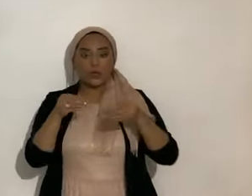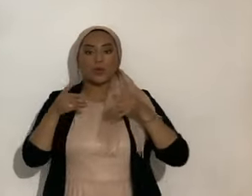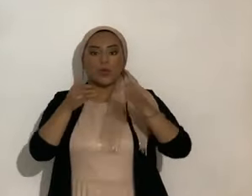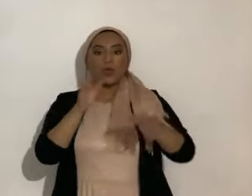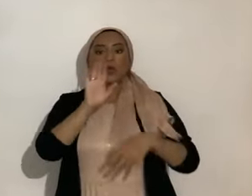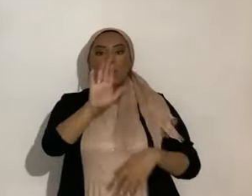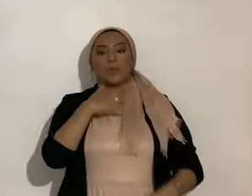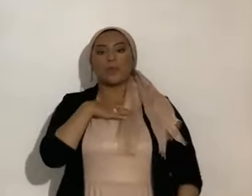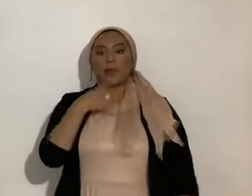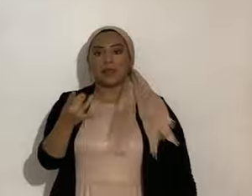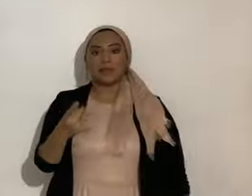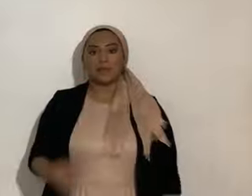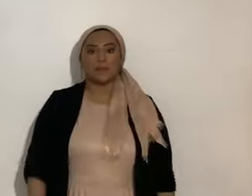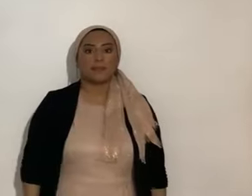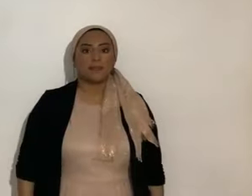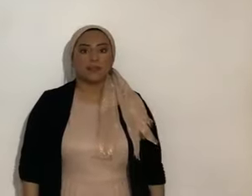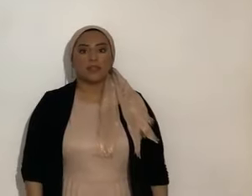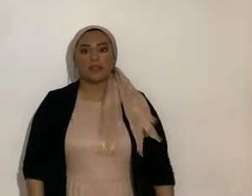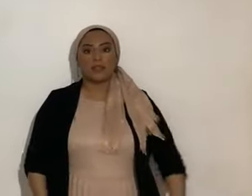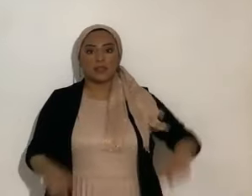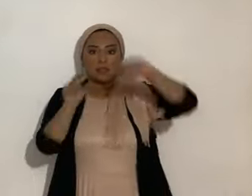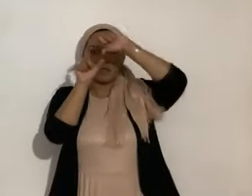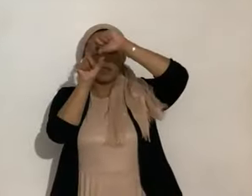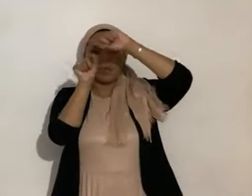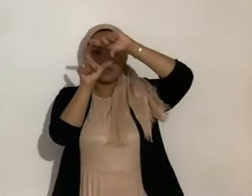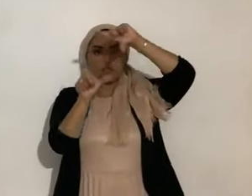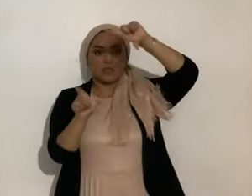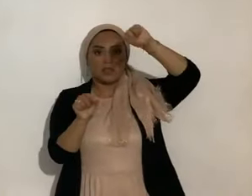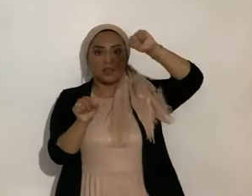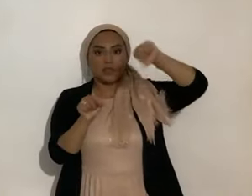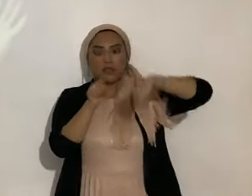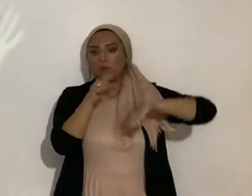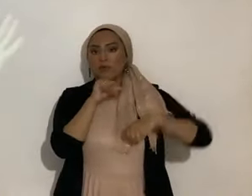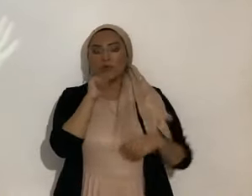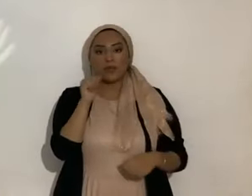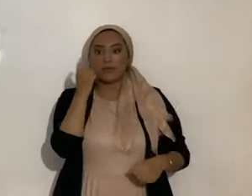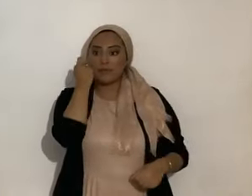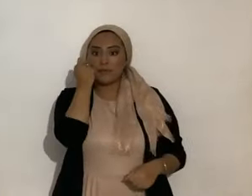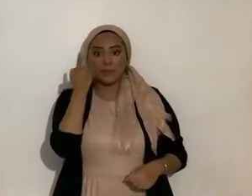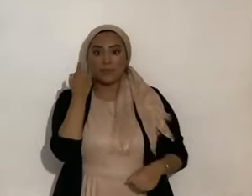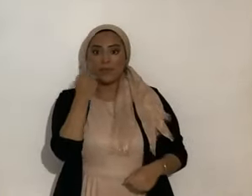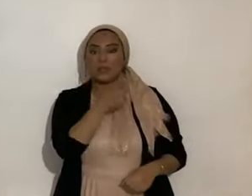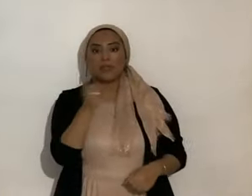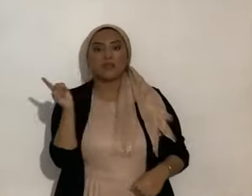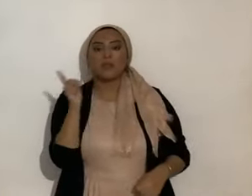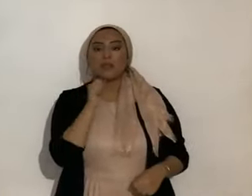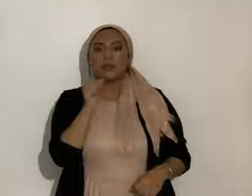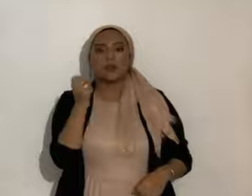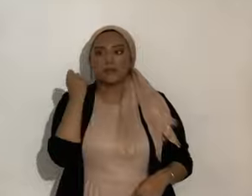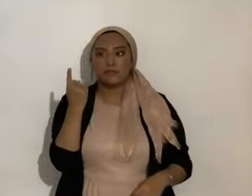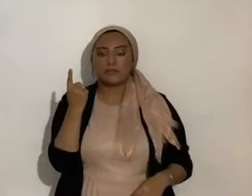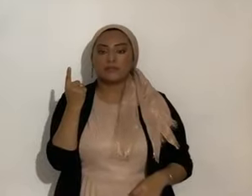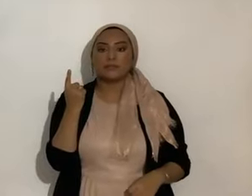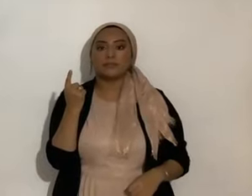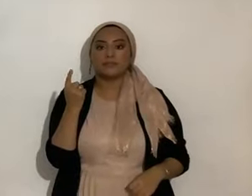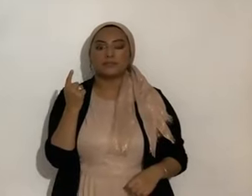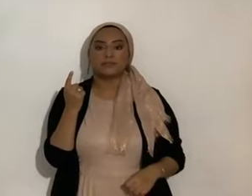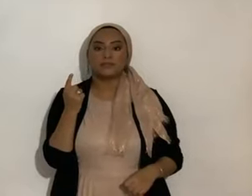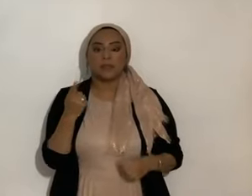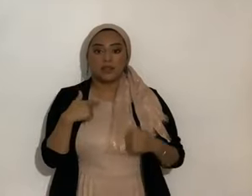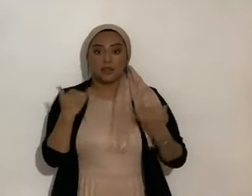quieres. Cuadrada, rectangular, y tú no lo vas a discernir, tú no lo vas a discernir.